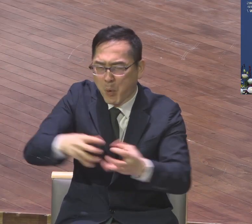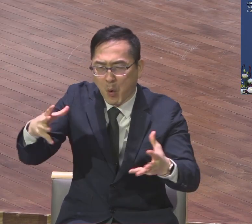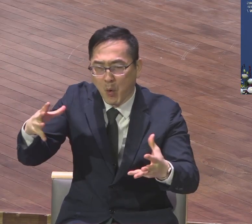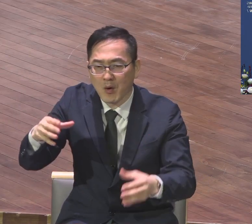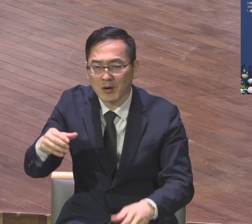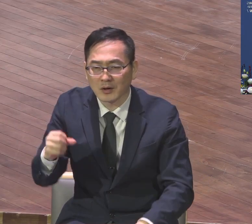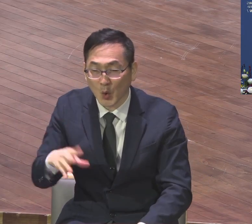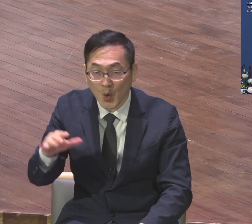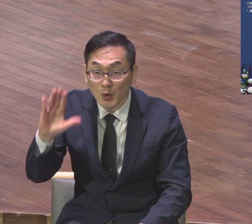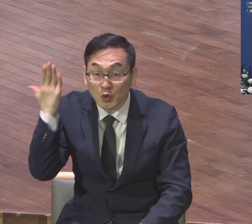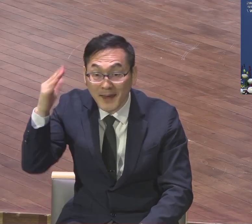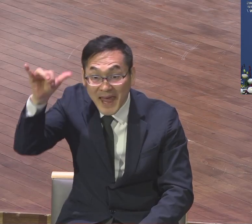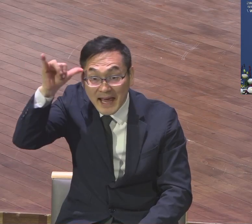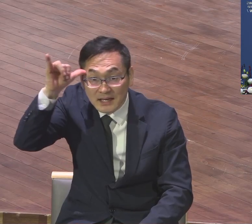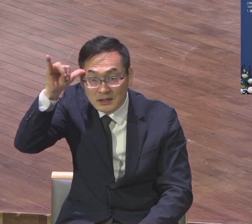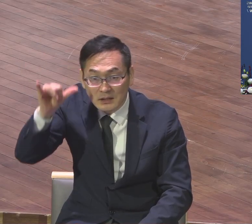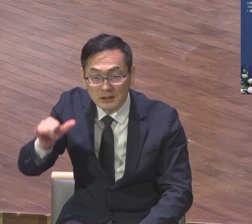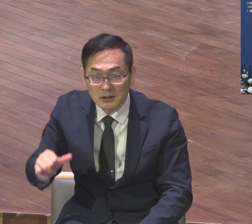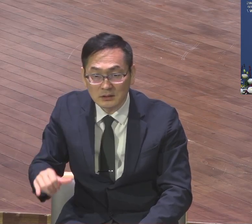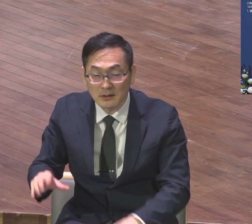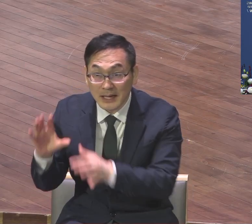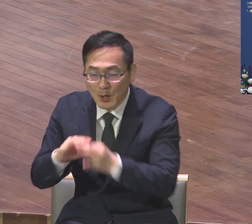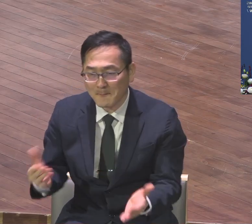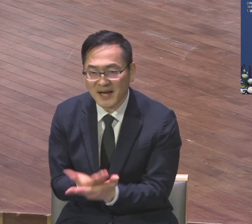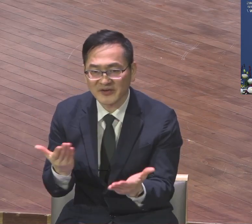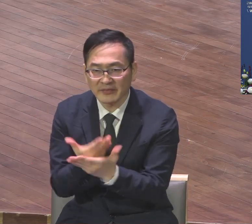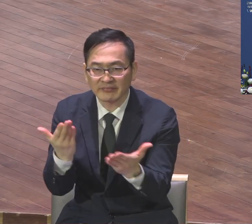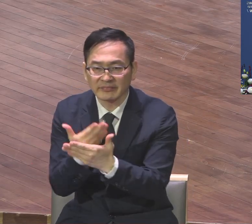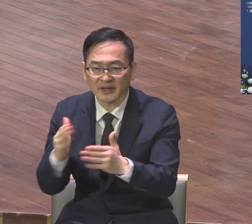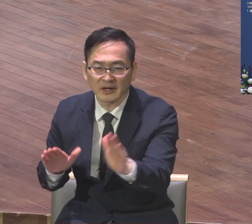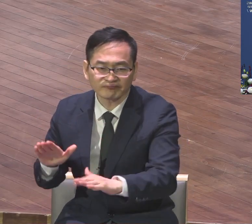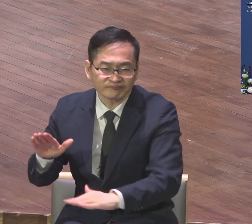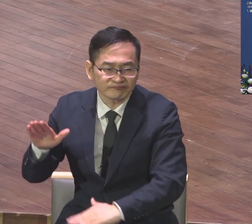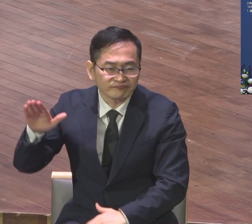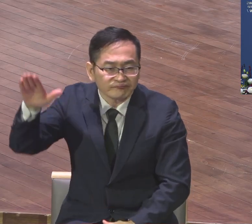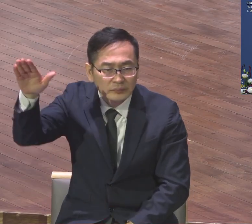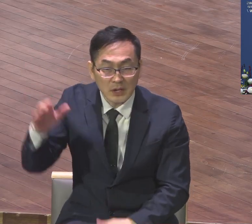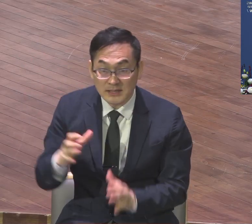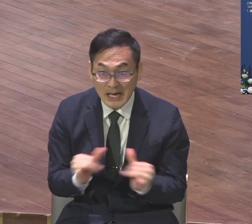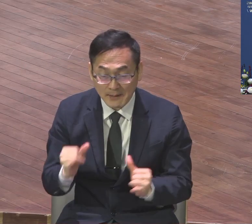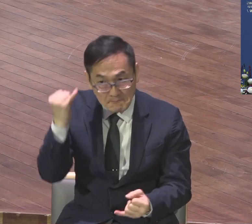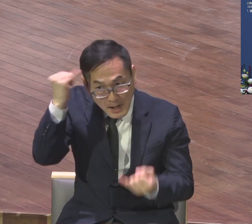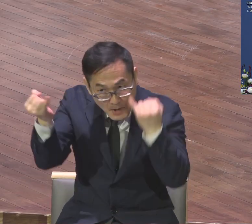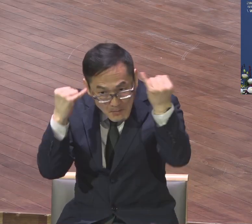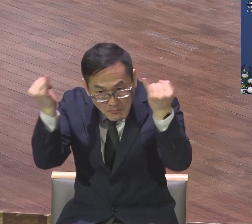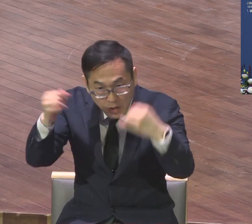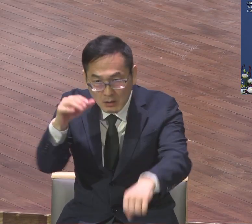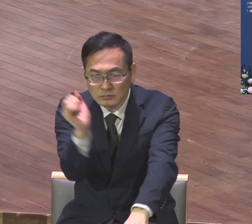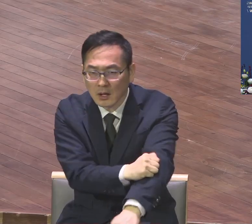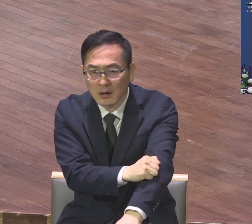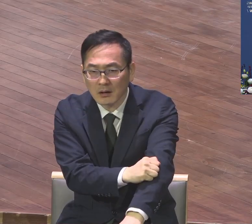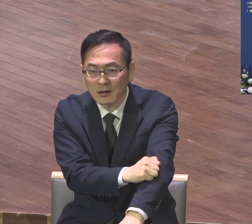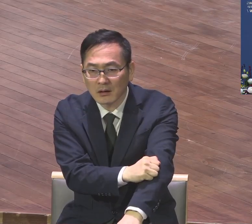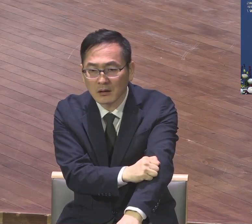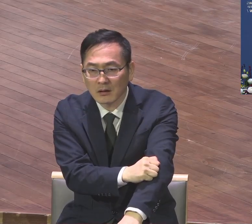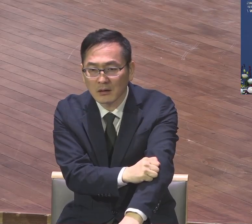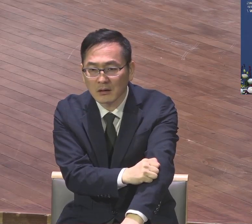이제는 AI 시대가 돼가지고 이게 뭐 사람보다 사람이 만들었는데 사람보다 더 똑똑하네.